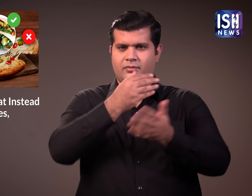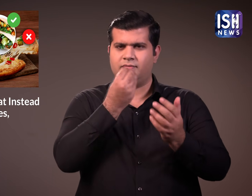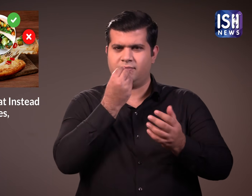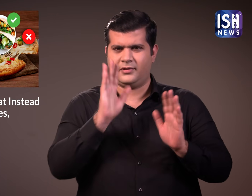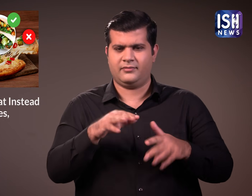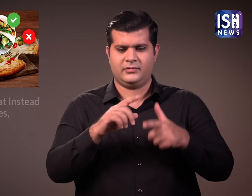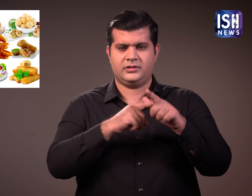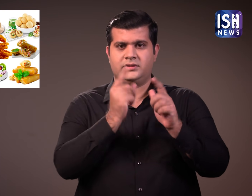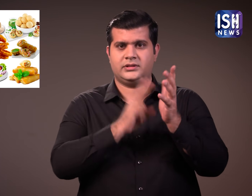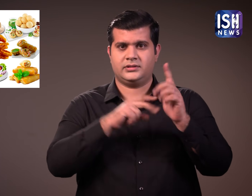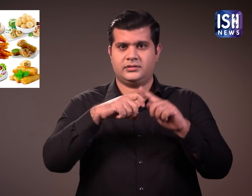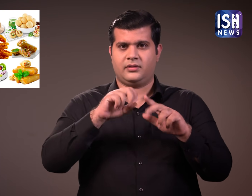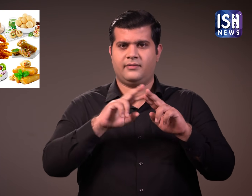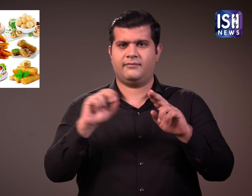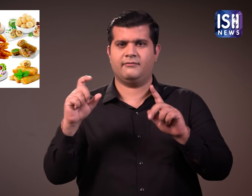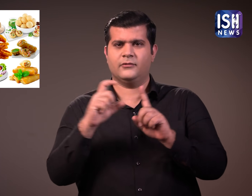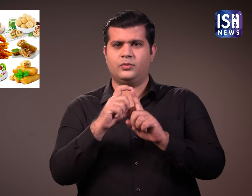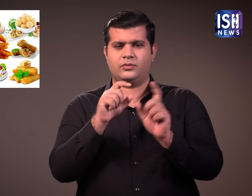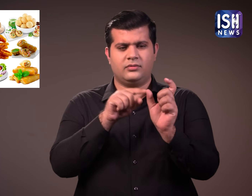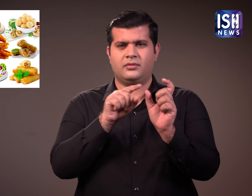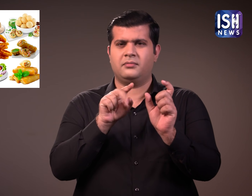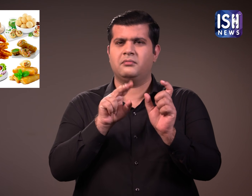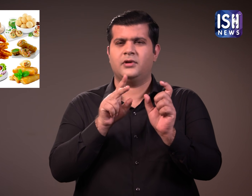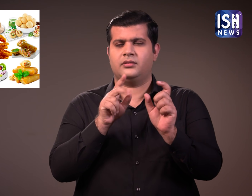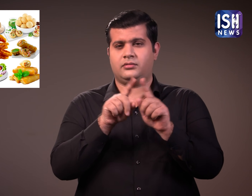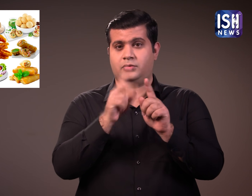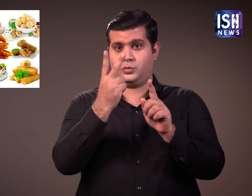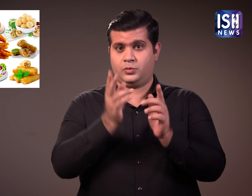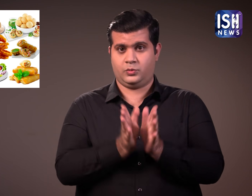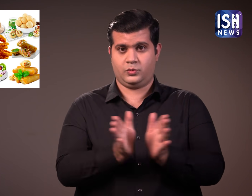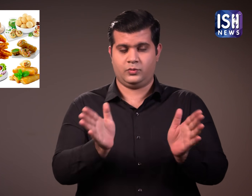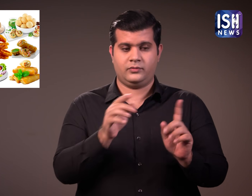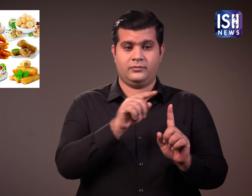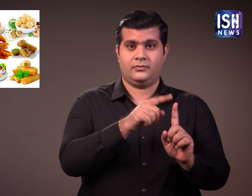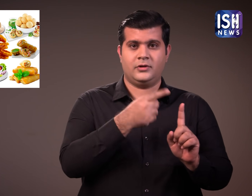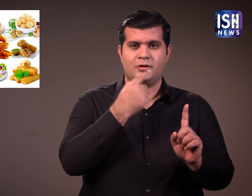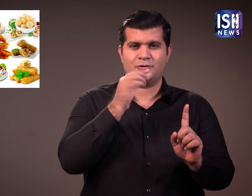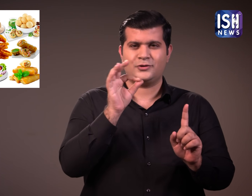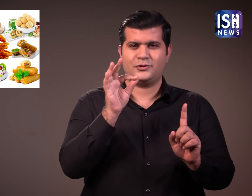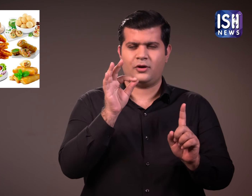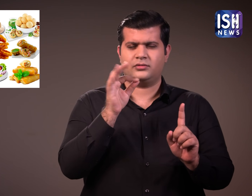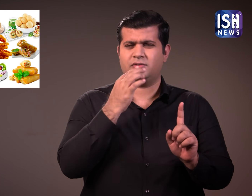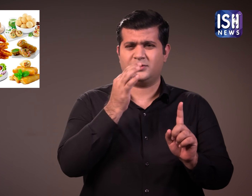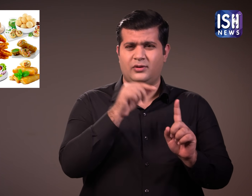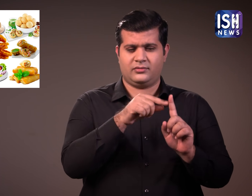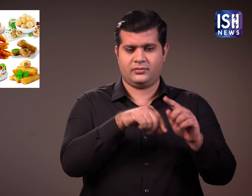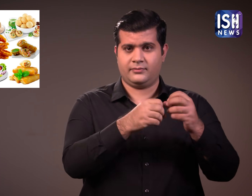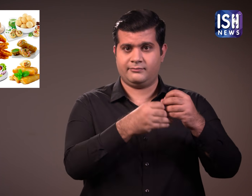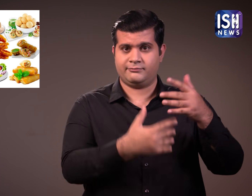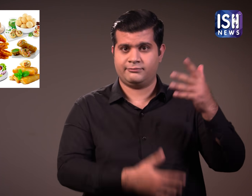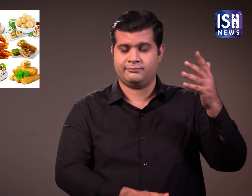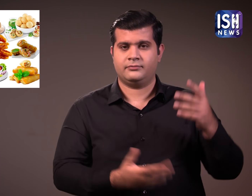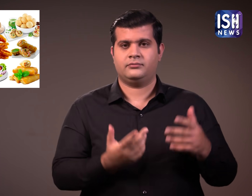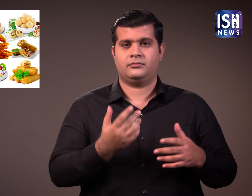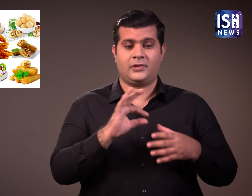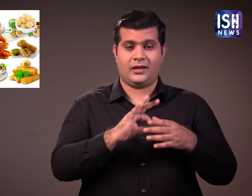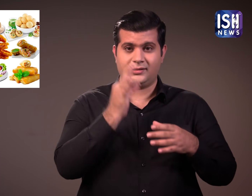जंक फूर्ड दो तरह का होता है. एक है नमकीन जंक फूर्ड जैसे चिप्स, बर्गर, पीजा, पानी-पूरी, समोसा